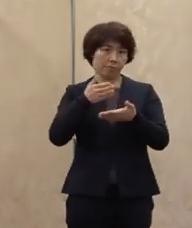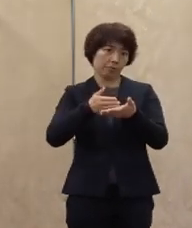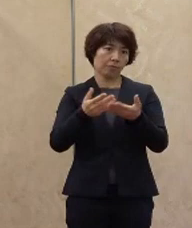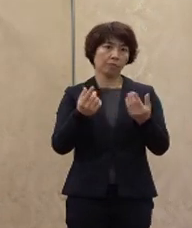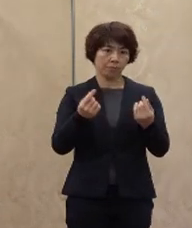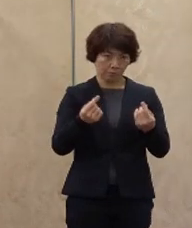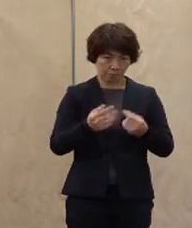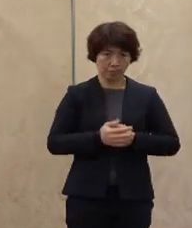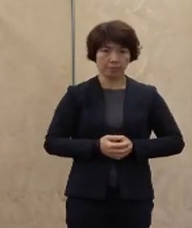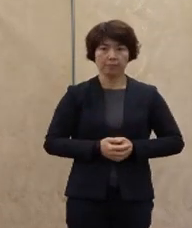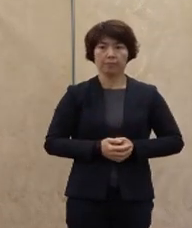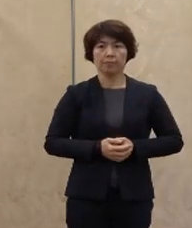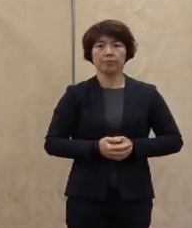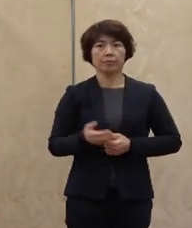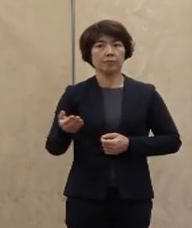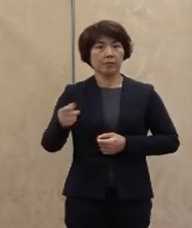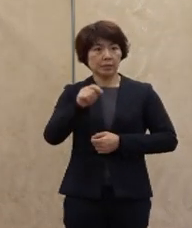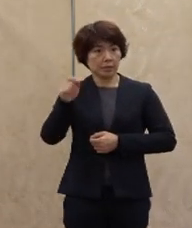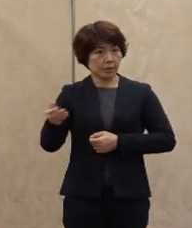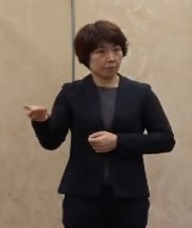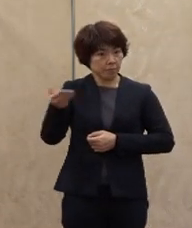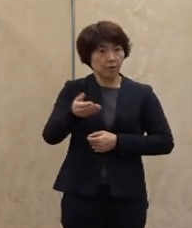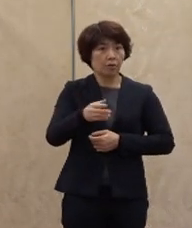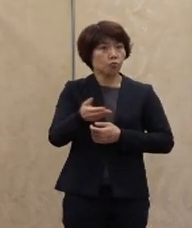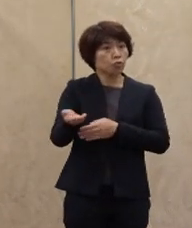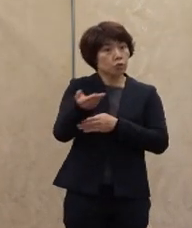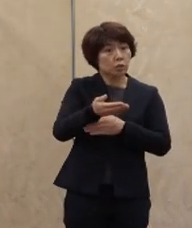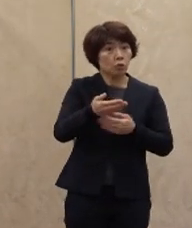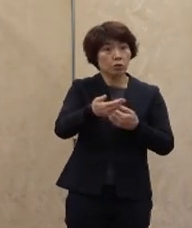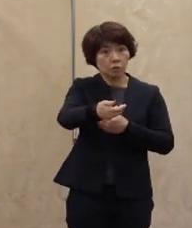はい、次の質問お願いします。